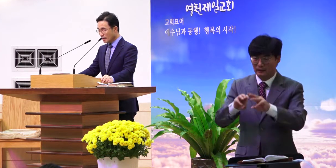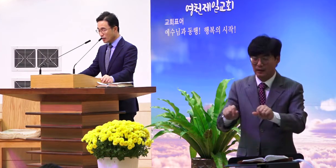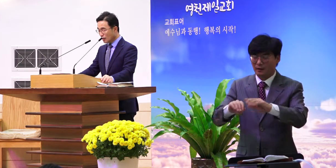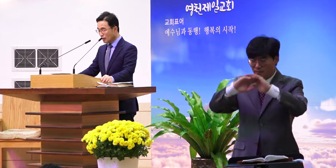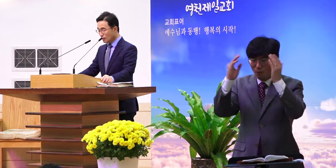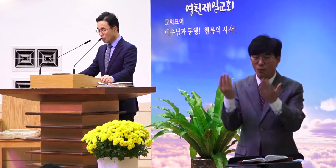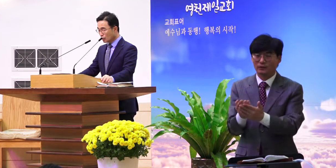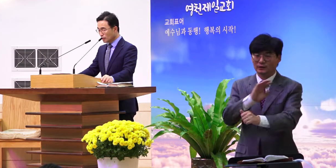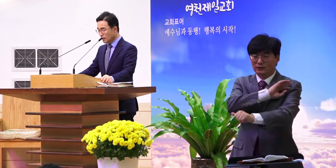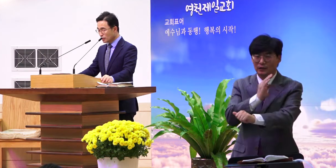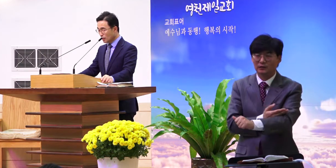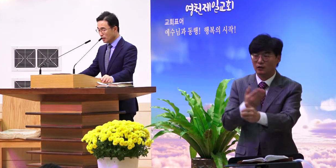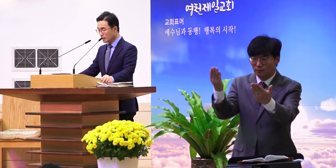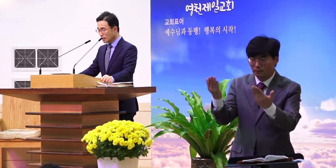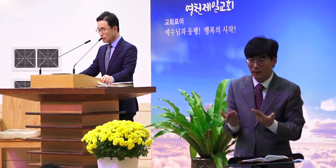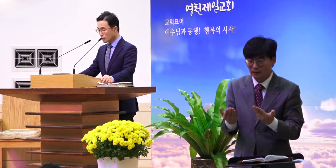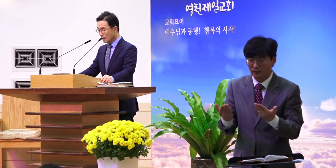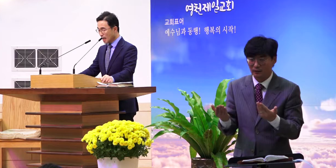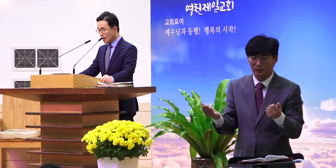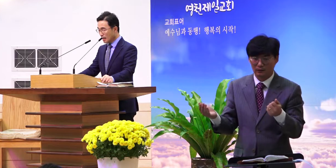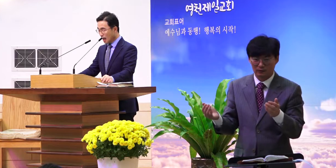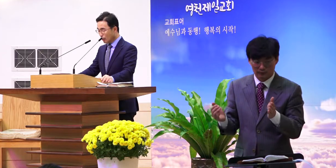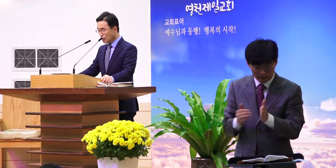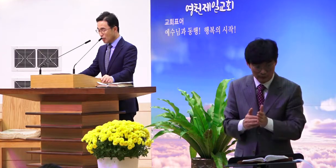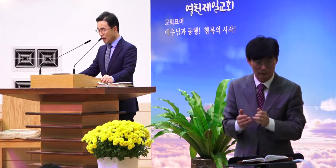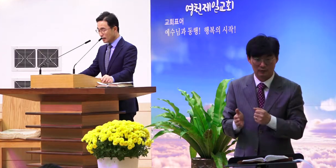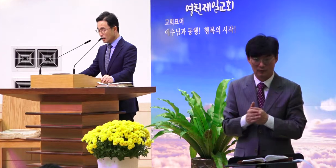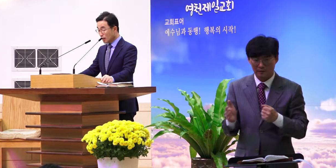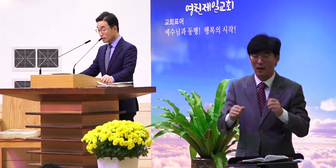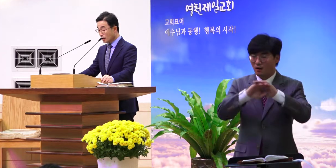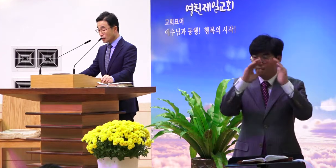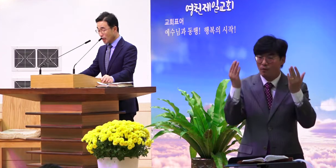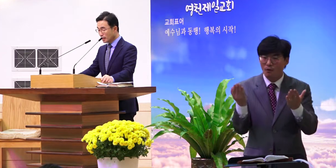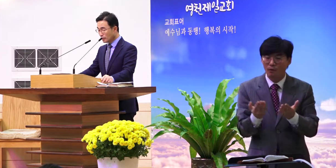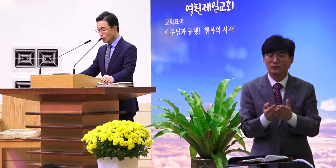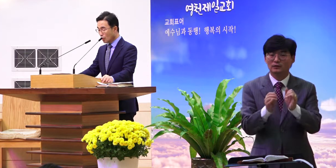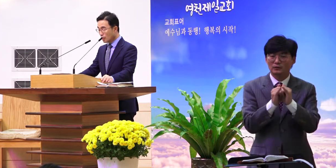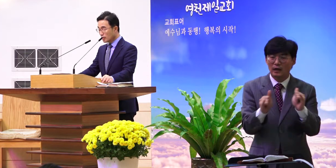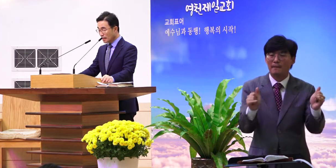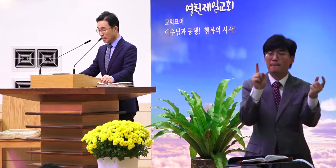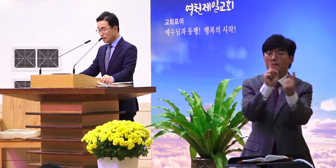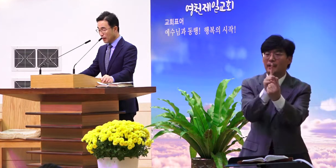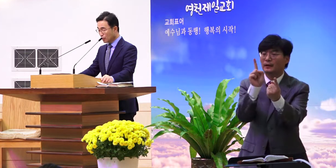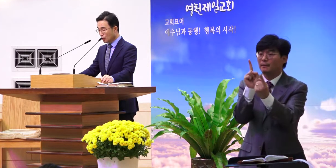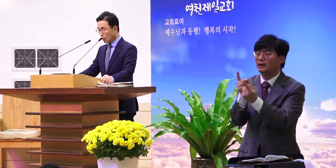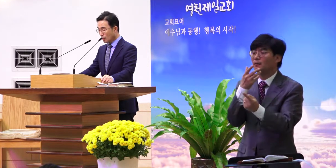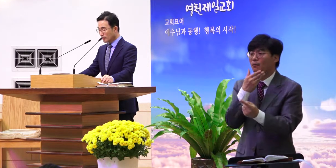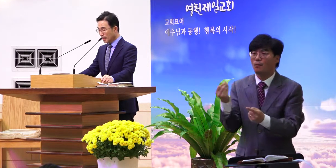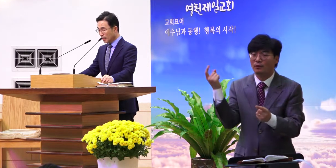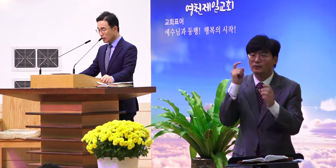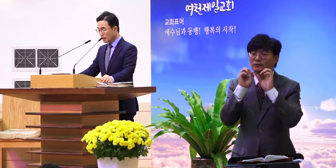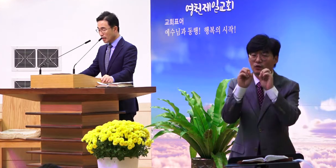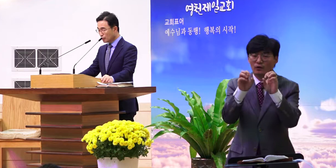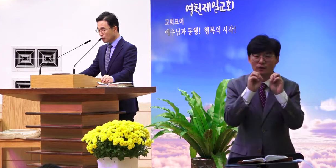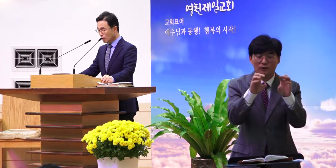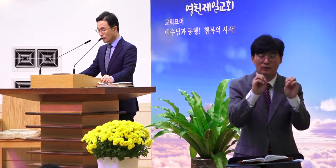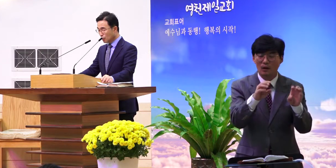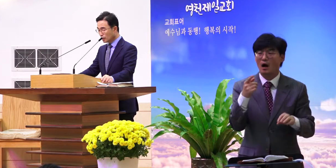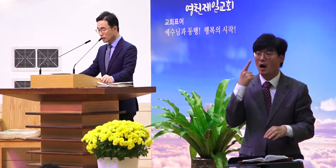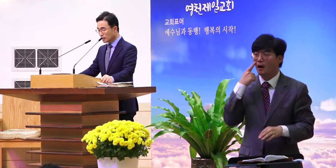너희는 가서 모든 민족을 제자로 삼아 아버지와 아들과 성령의 이름으로 세례를 베풀고 내가